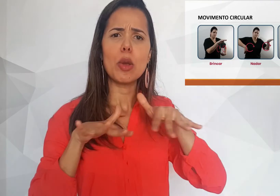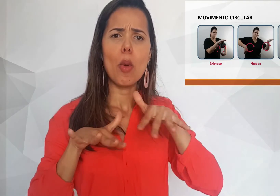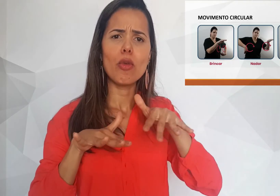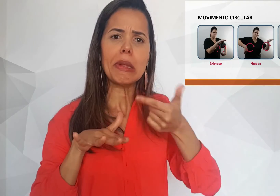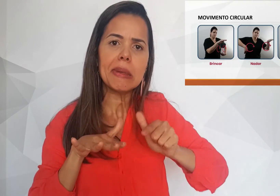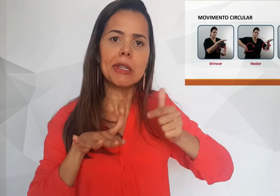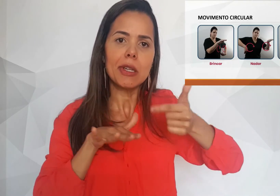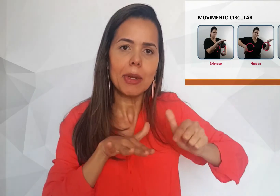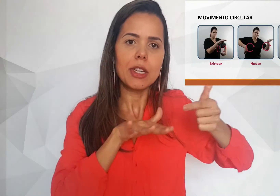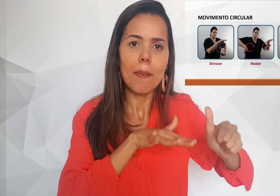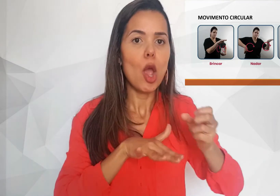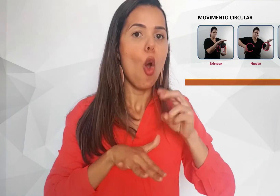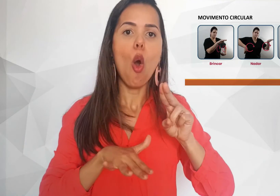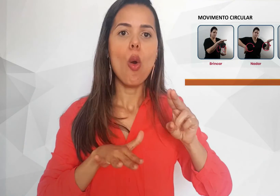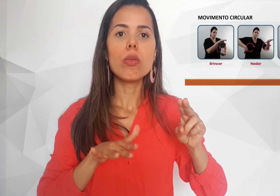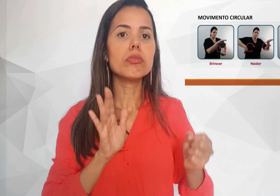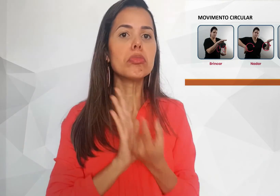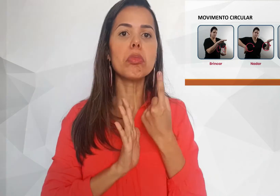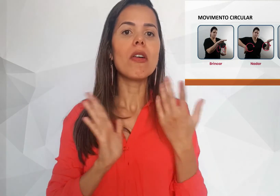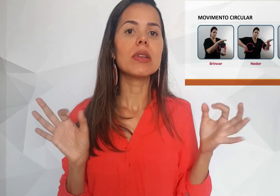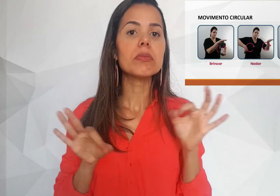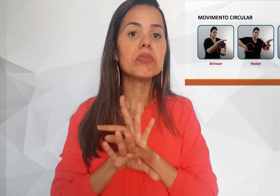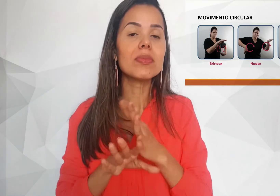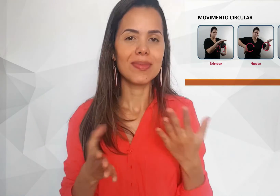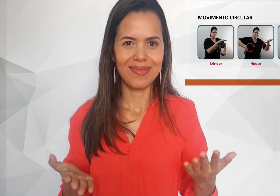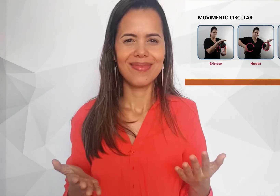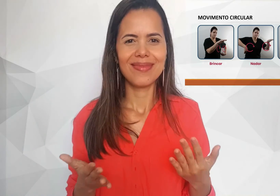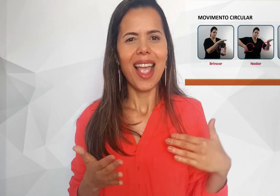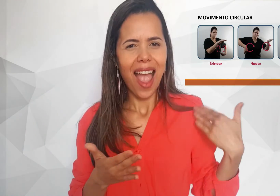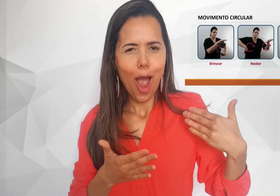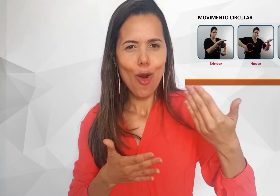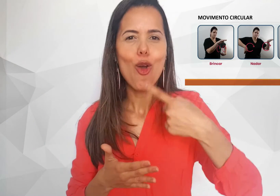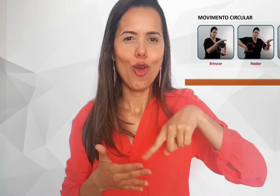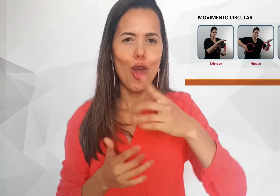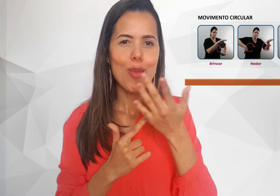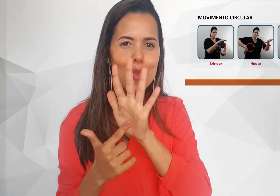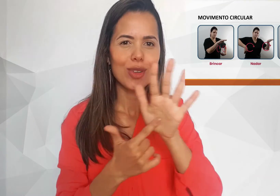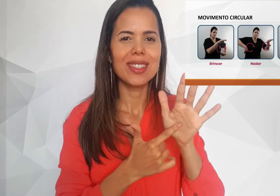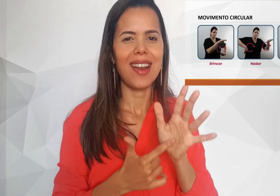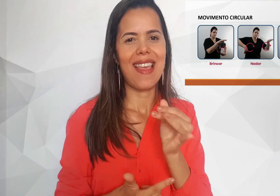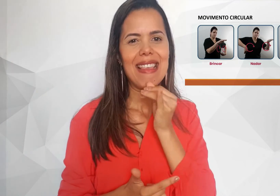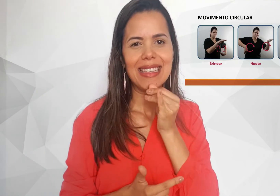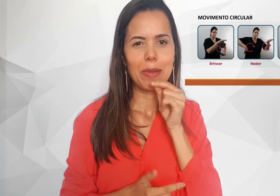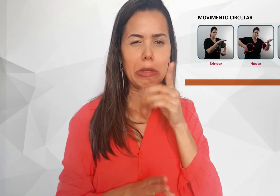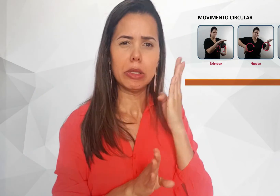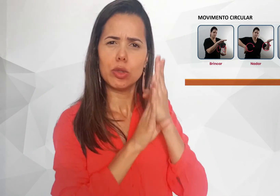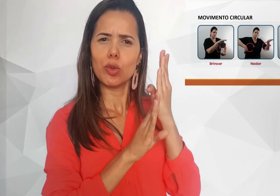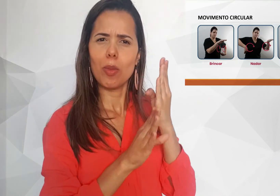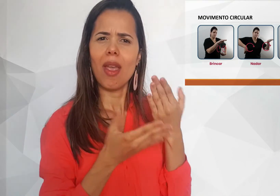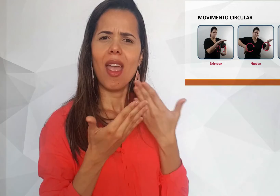repetido, tá? Então, a gente ainda vai trazer alguns exemplos ao longo da disciplina, né, para a gente conseguir identificar isso